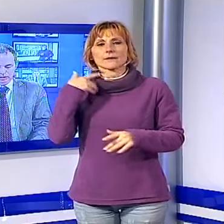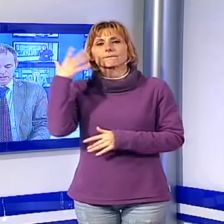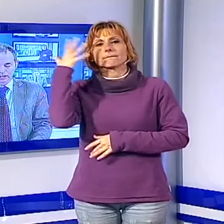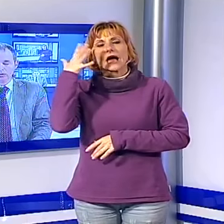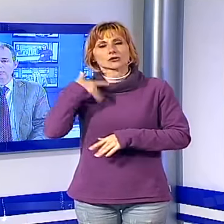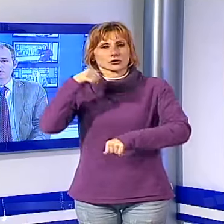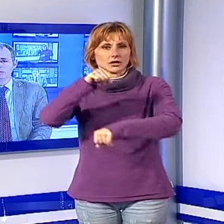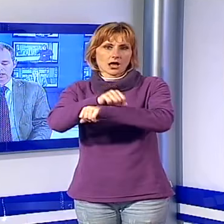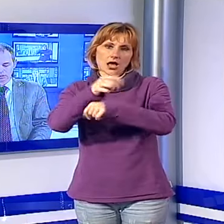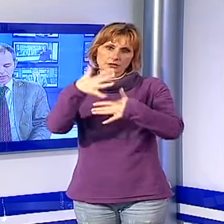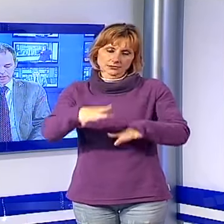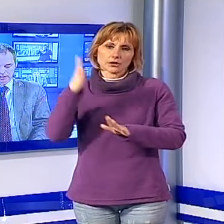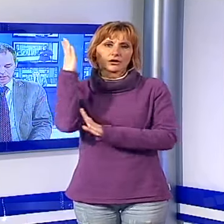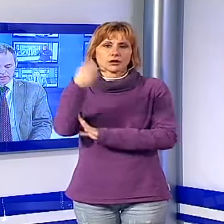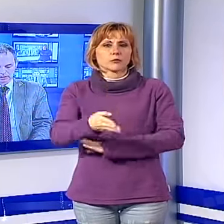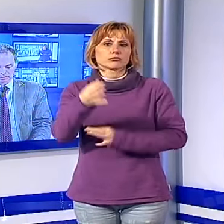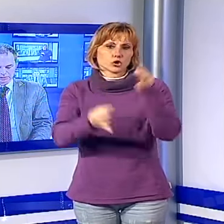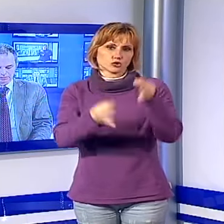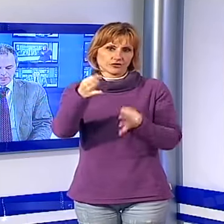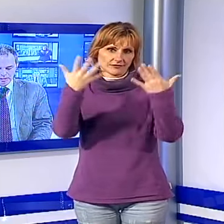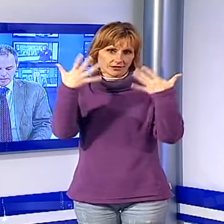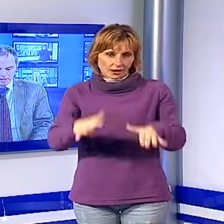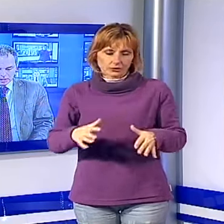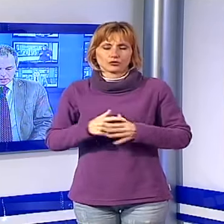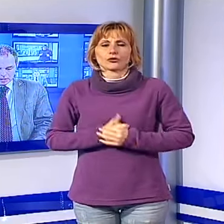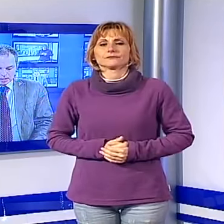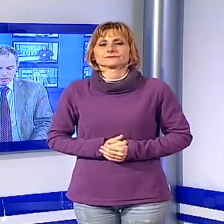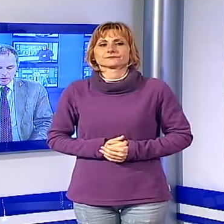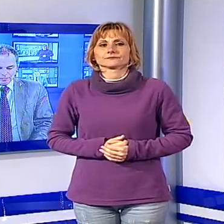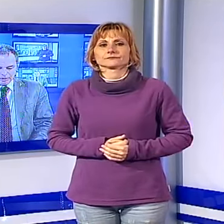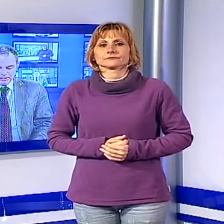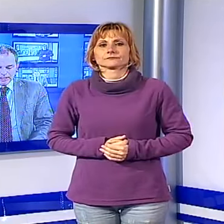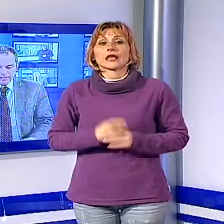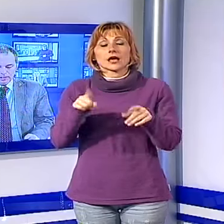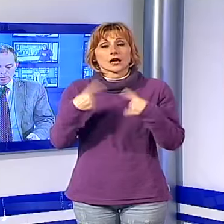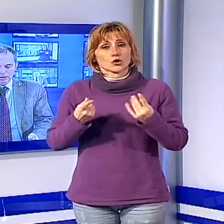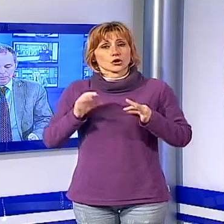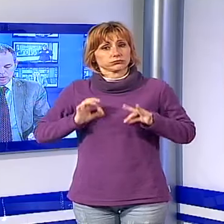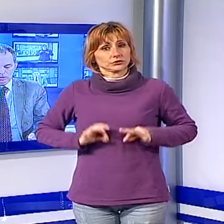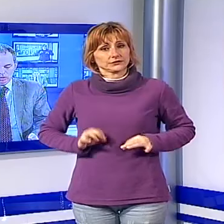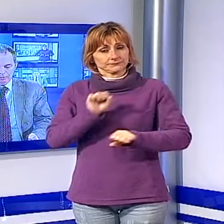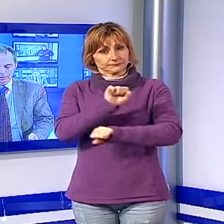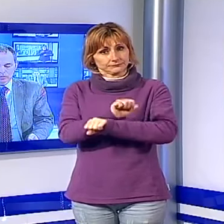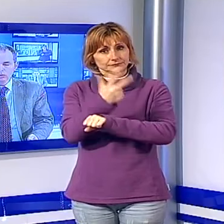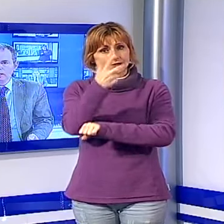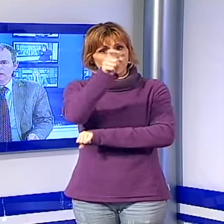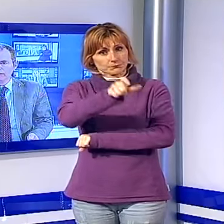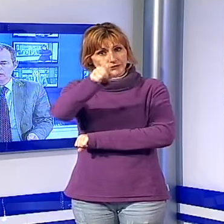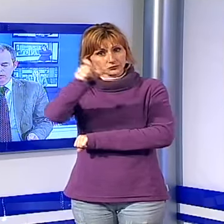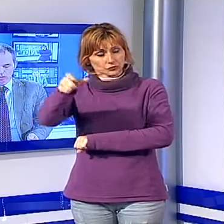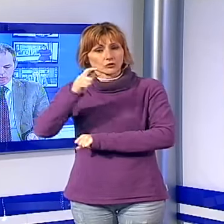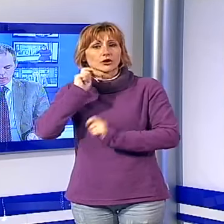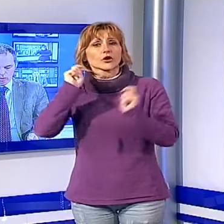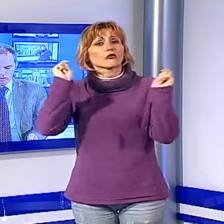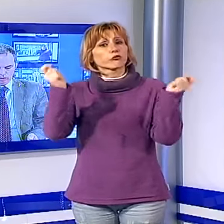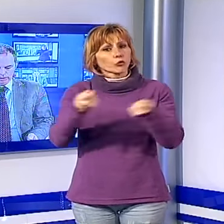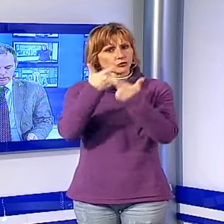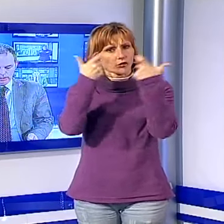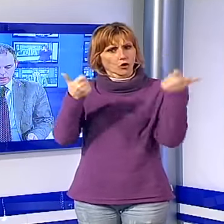tratto di arresto e processato per direttissima. Ancora la polizia ha arrestato tre persone per furto aggravato in